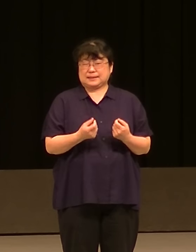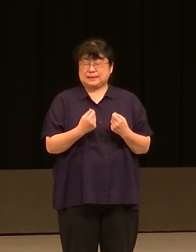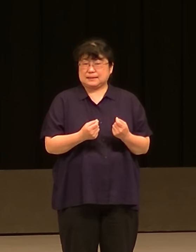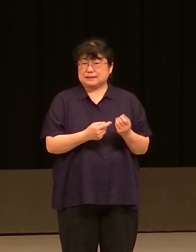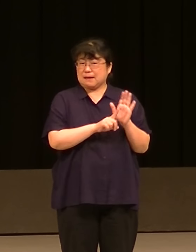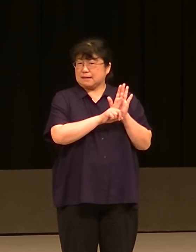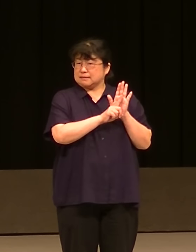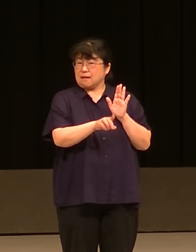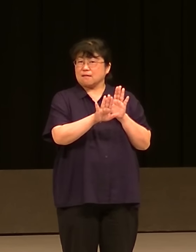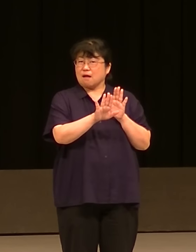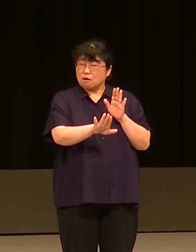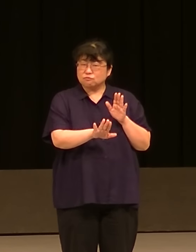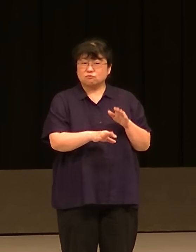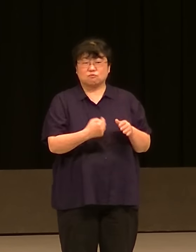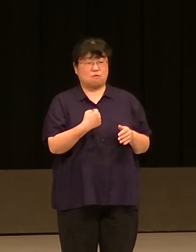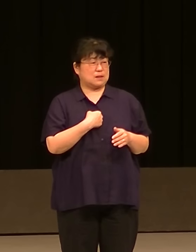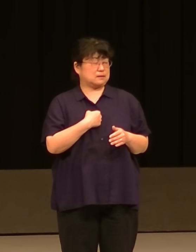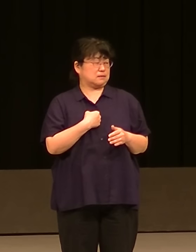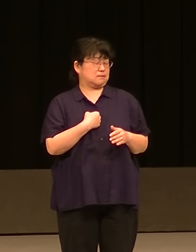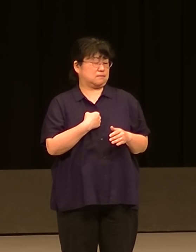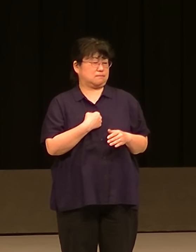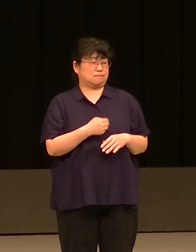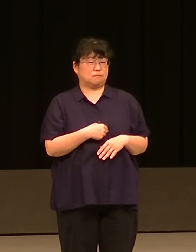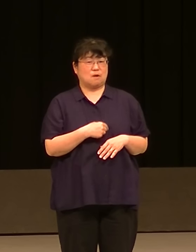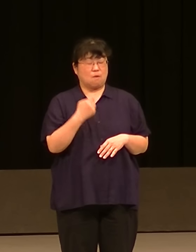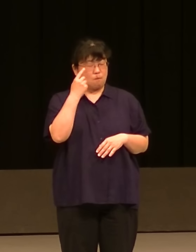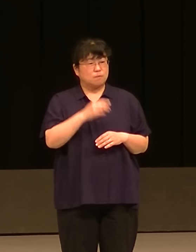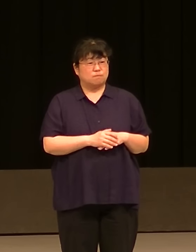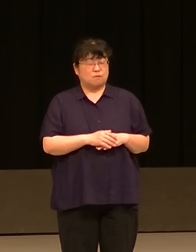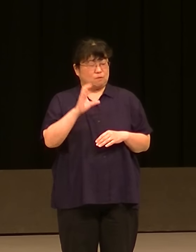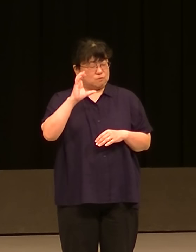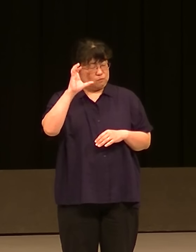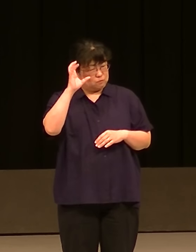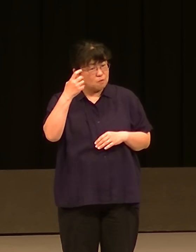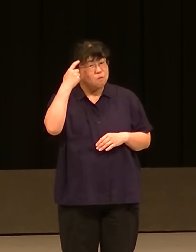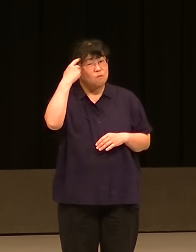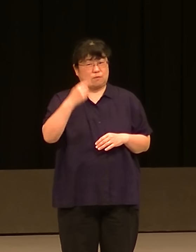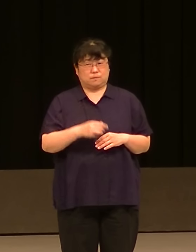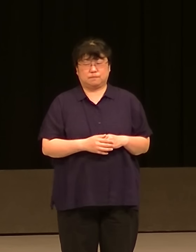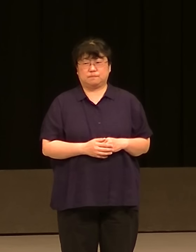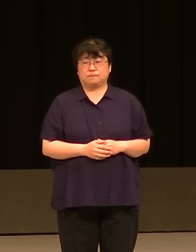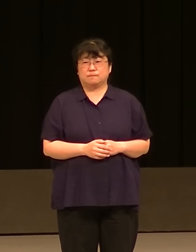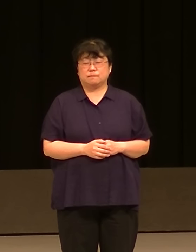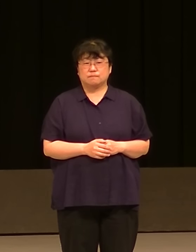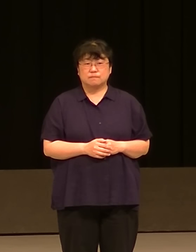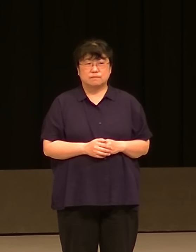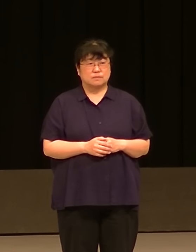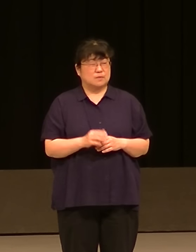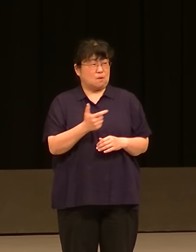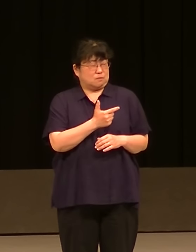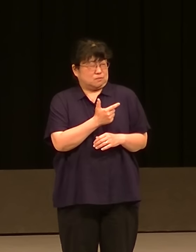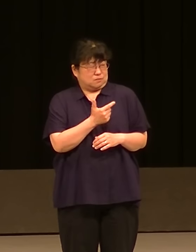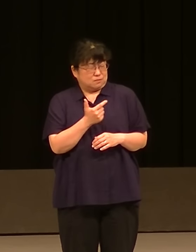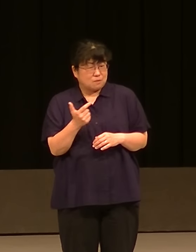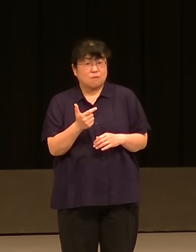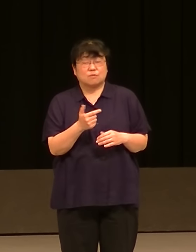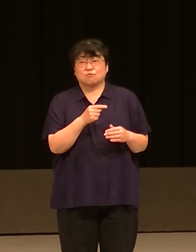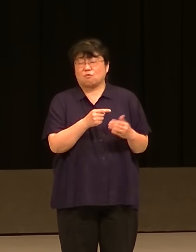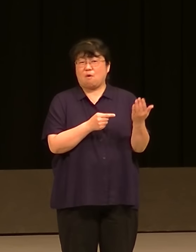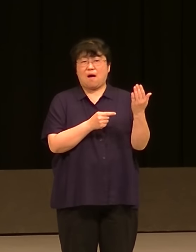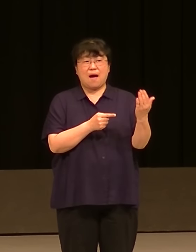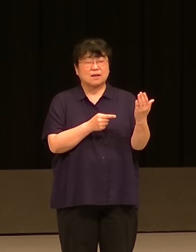言であると、私はこれはそういう意味で本当にすごいなというふうに思います。ものすごくその相